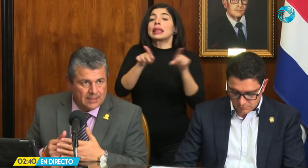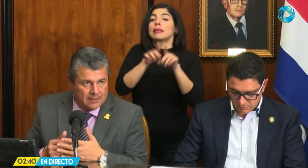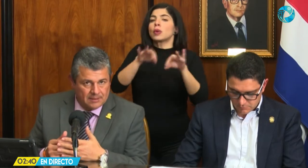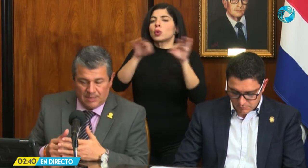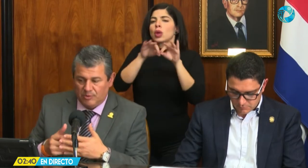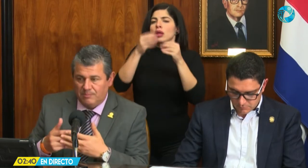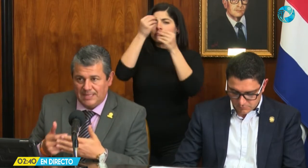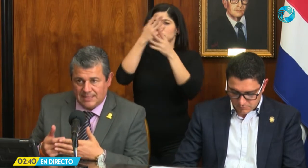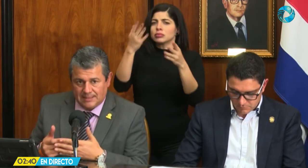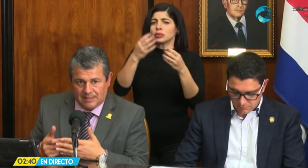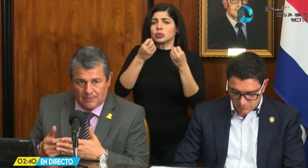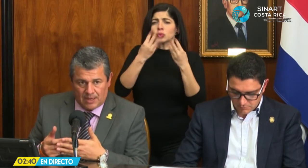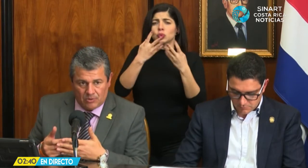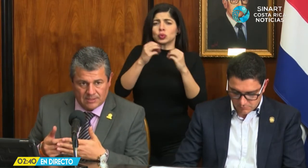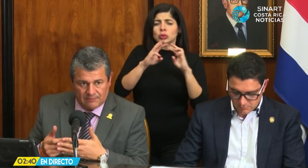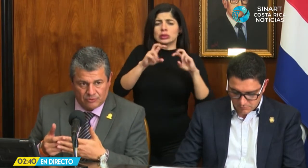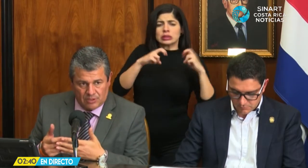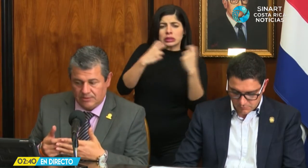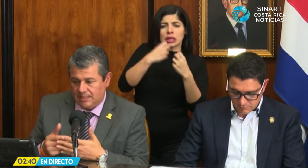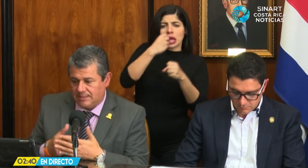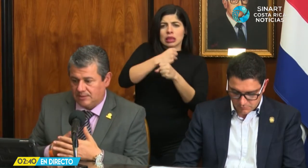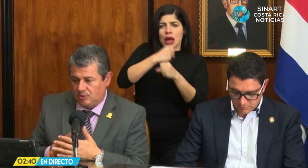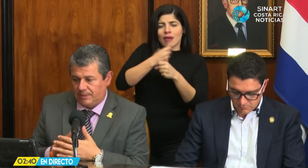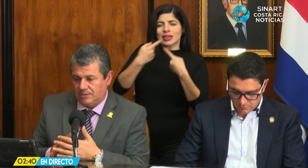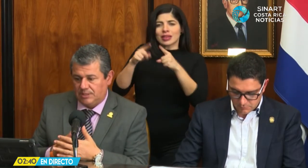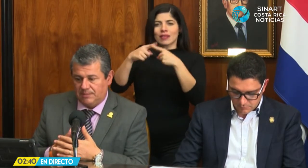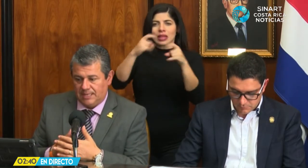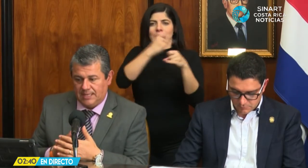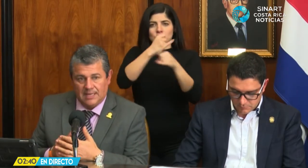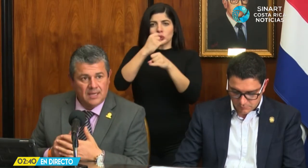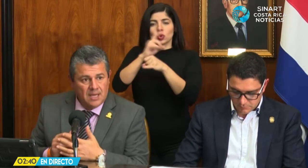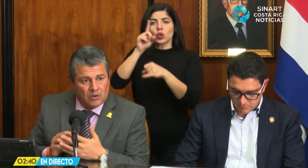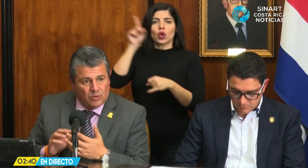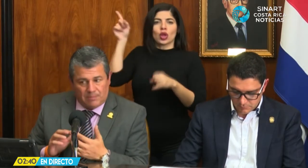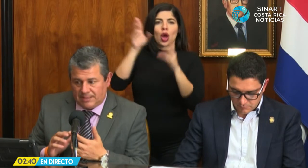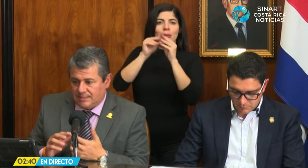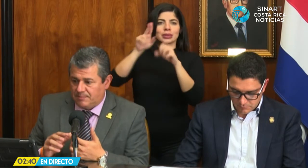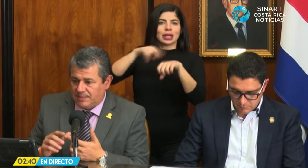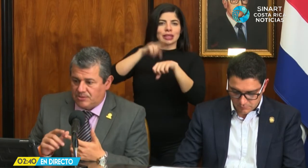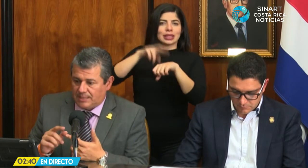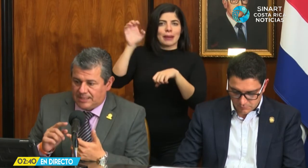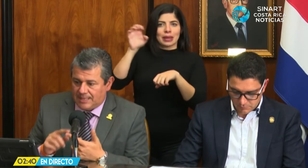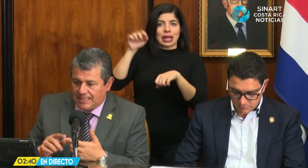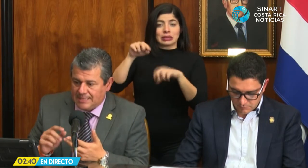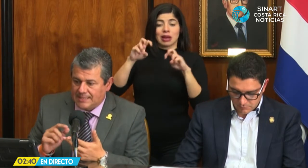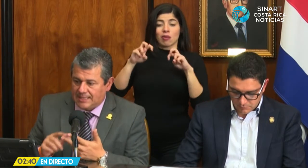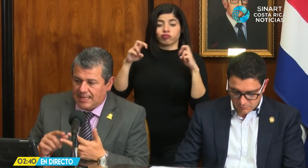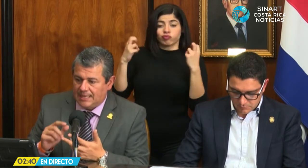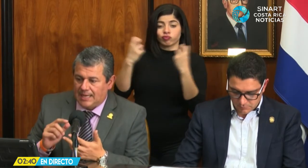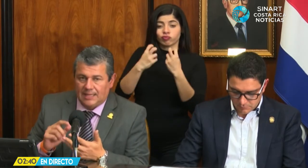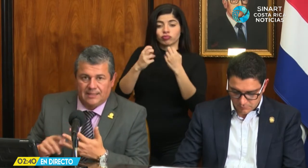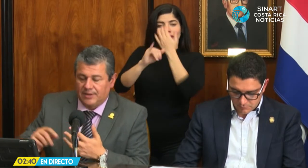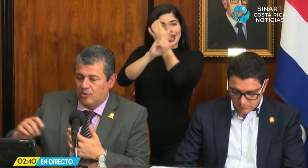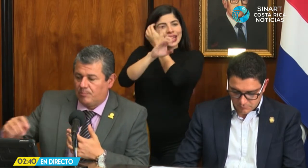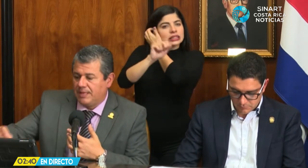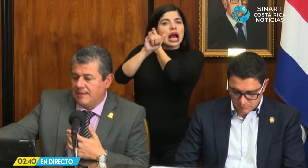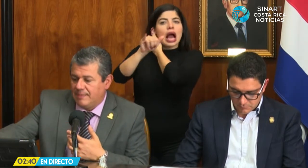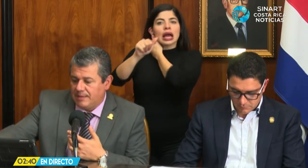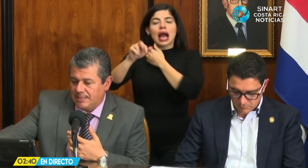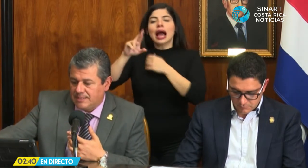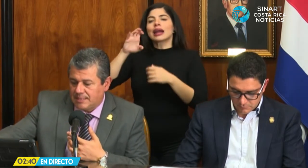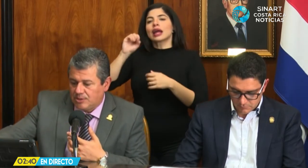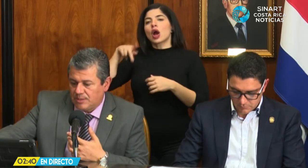interinstitucional. Tenemos mesas de trabajo que están funcionando en el Centro de Operaciones de Emergencia con una participación activa del INSE, de AIA, de